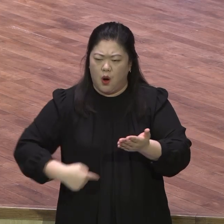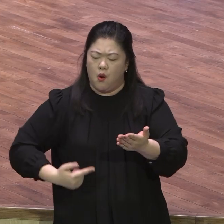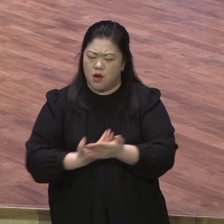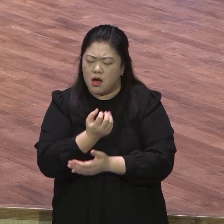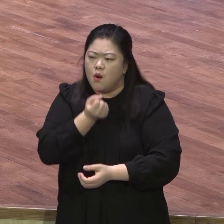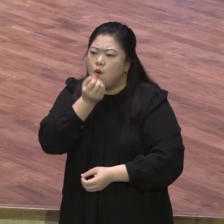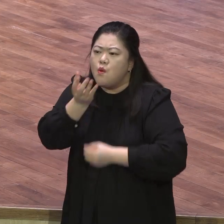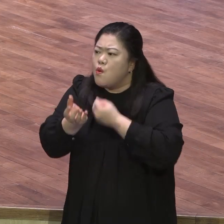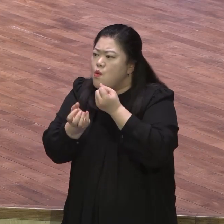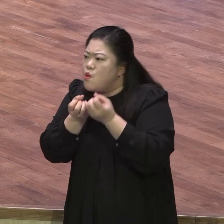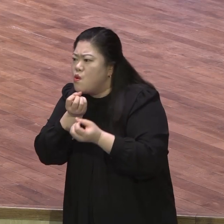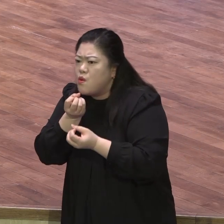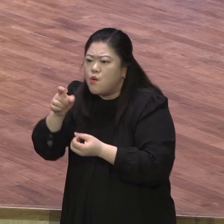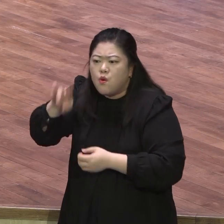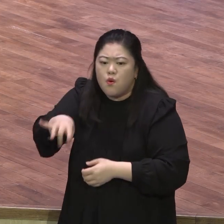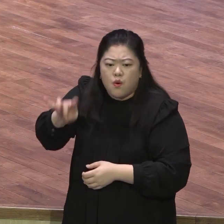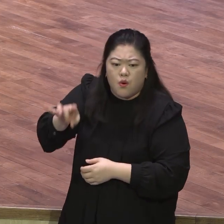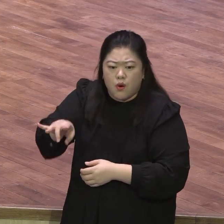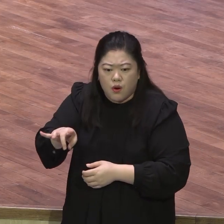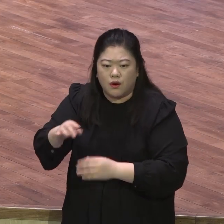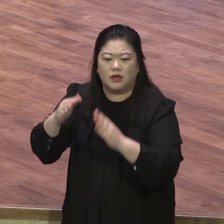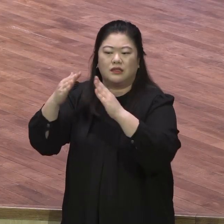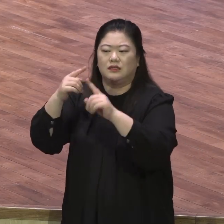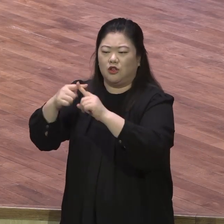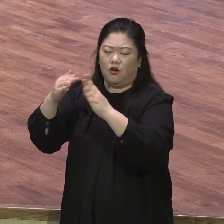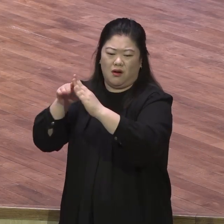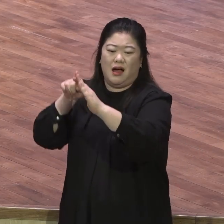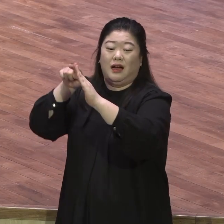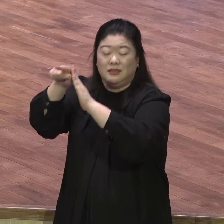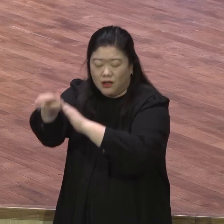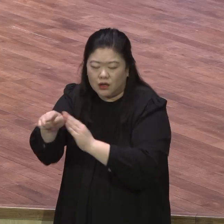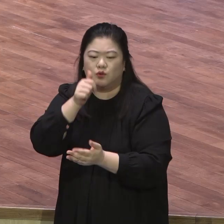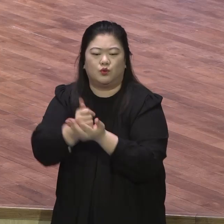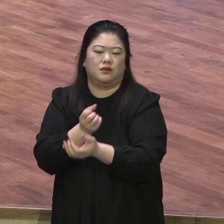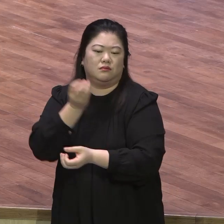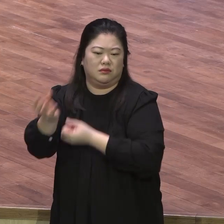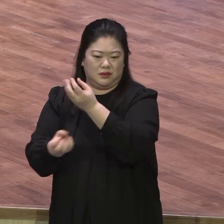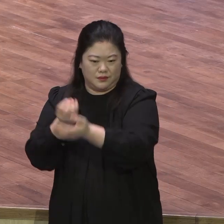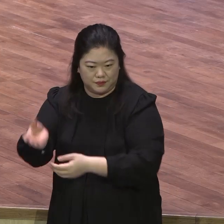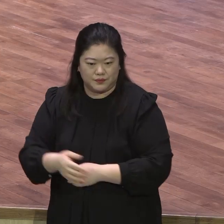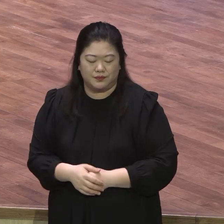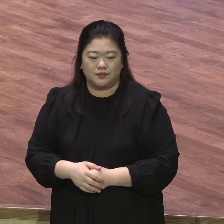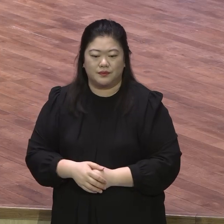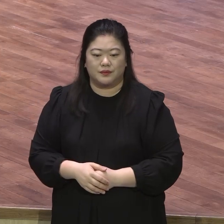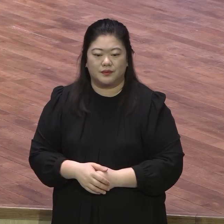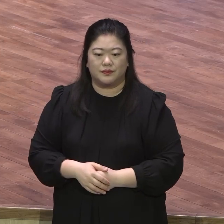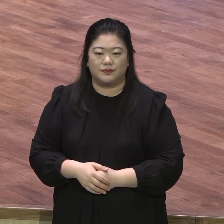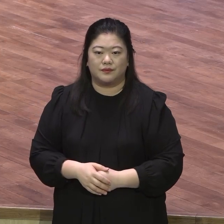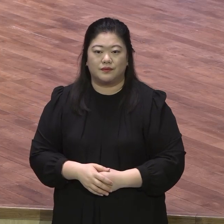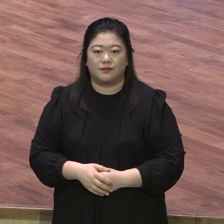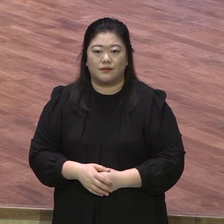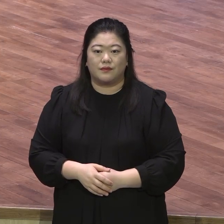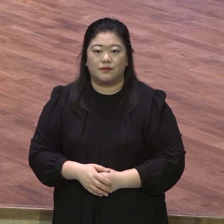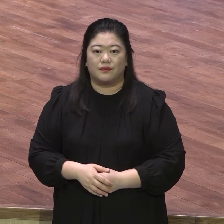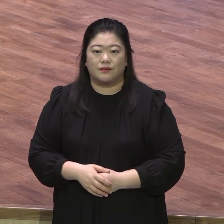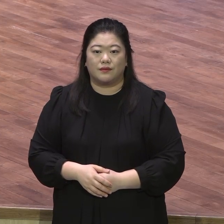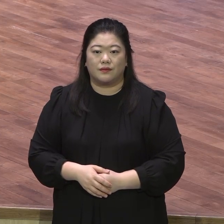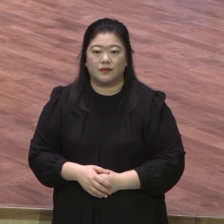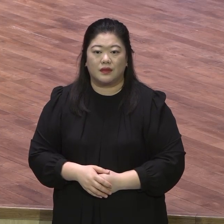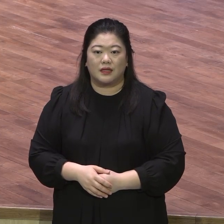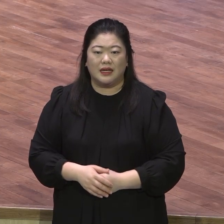문제. 그래서 이스라엘 백성들만 그 당시 구원받았어요. 다른 민족들은 지구촌에 얼마나 많았겠어요. 수많은